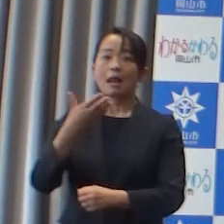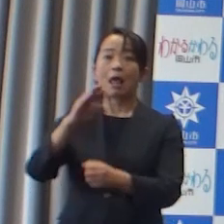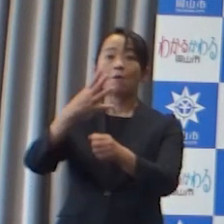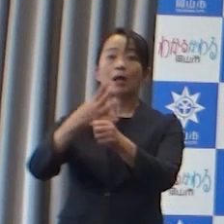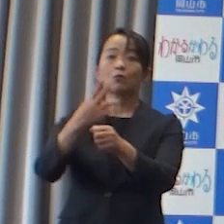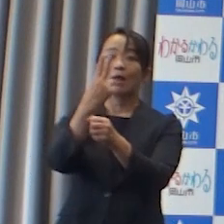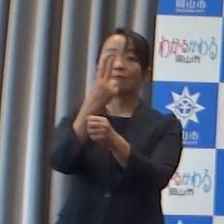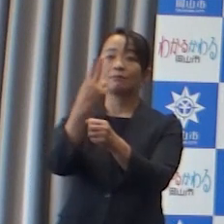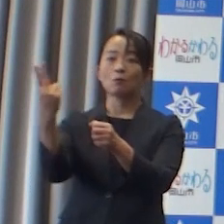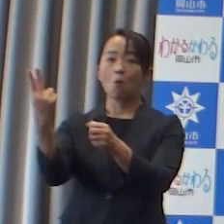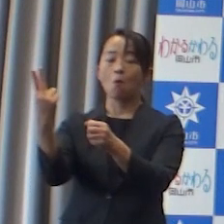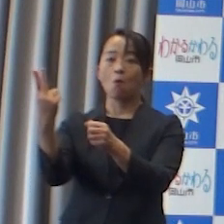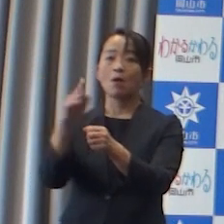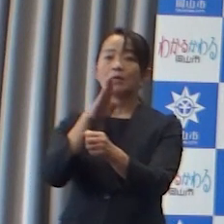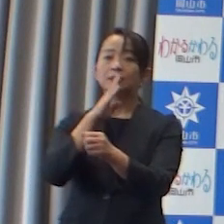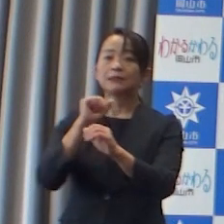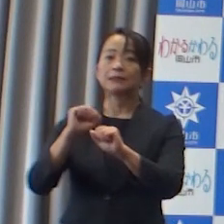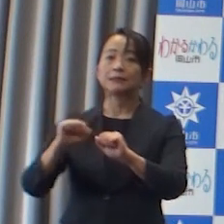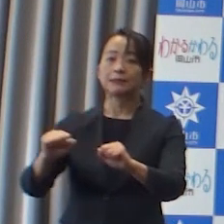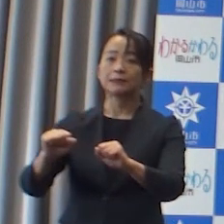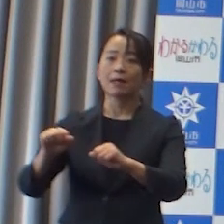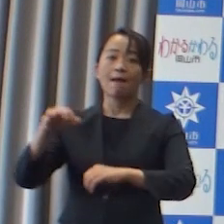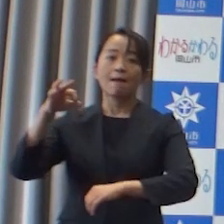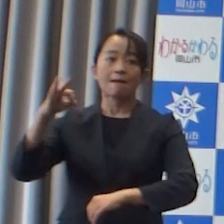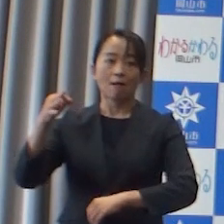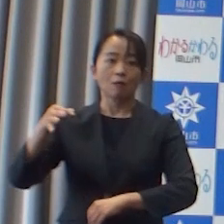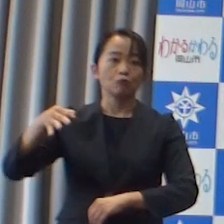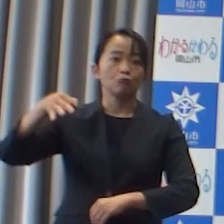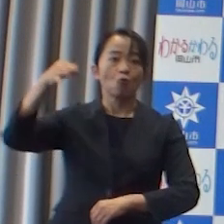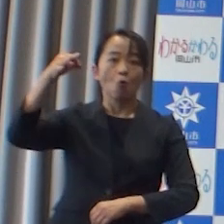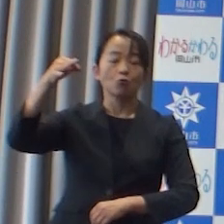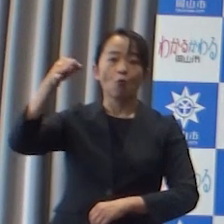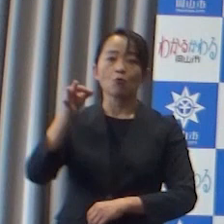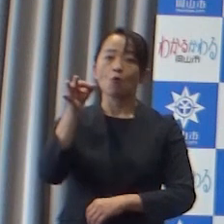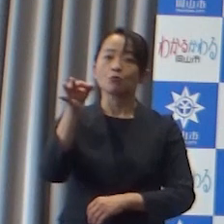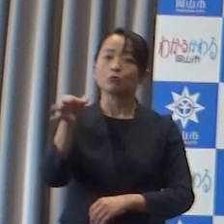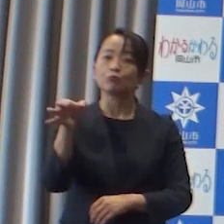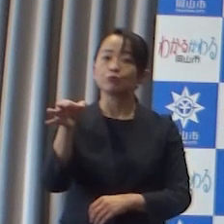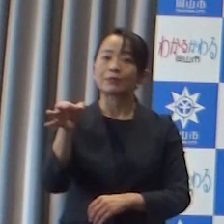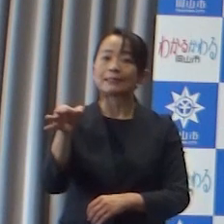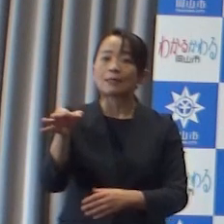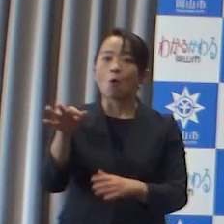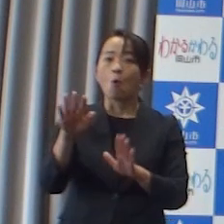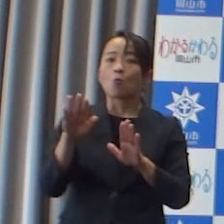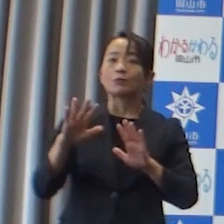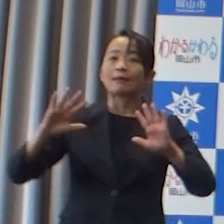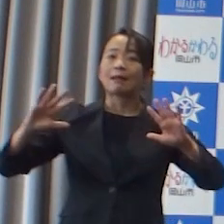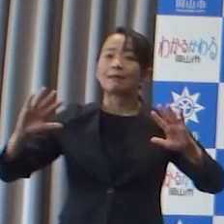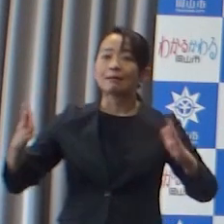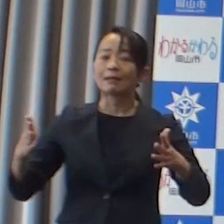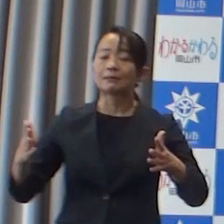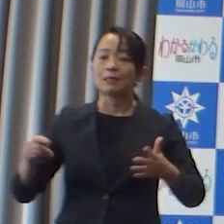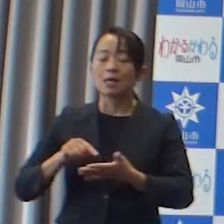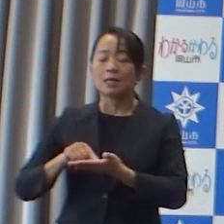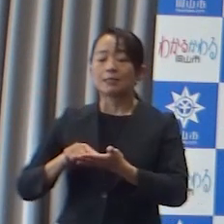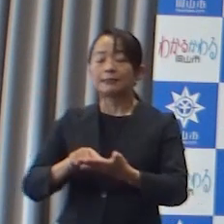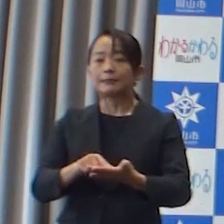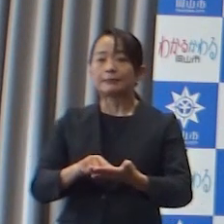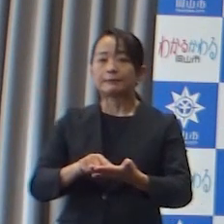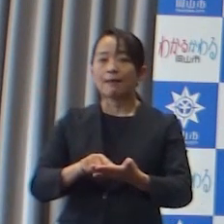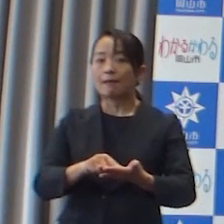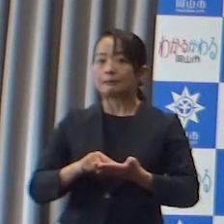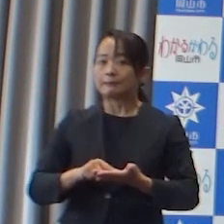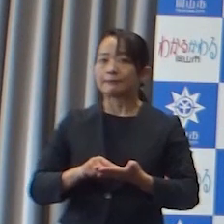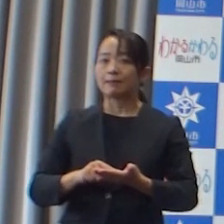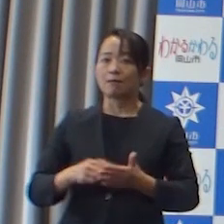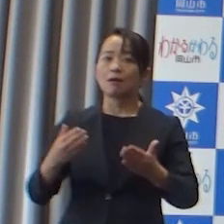令和4年度に実施した価格高騰の給付金を受けていないなど申請が必要となる